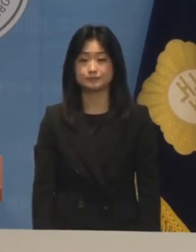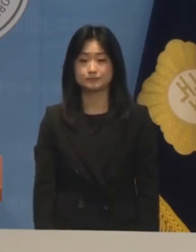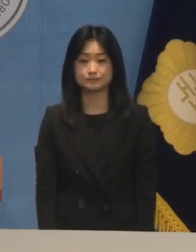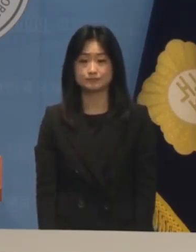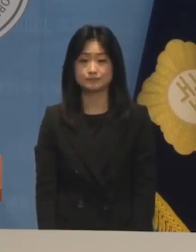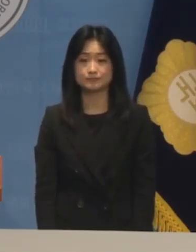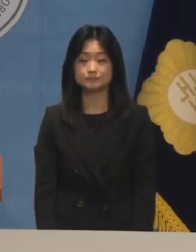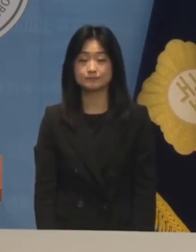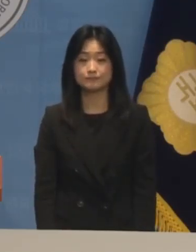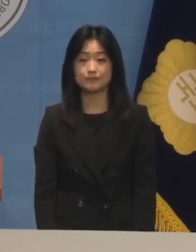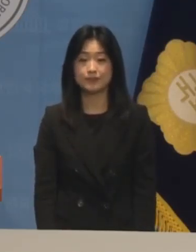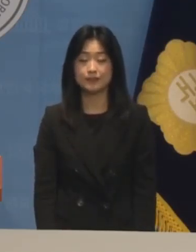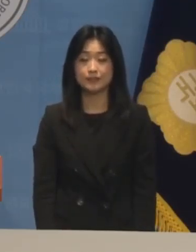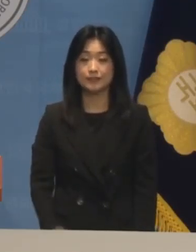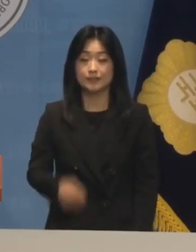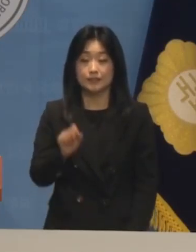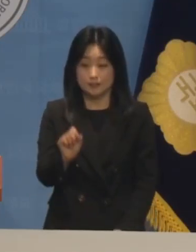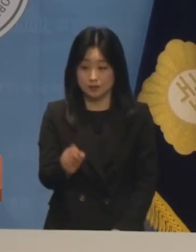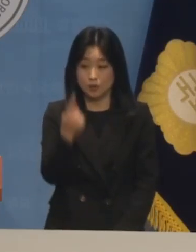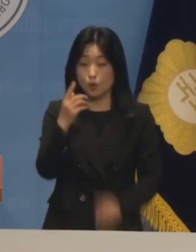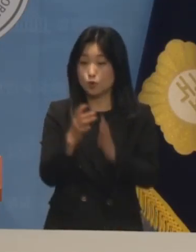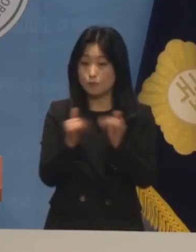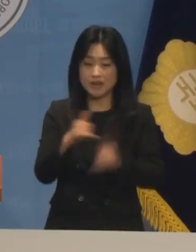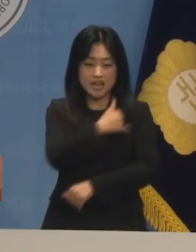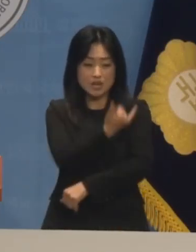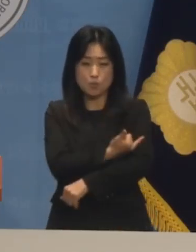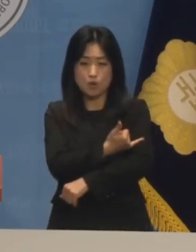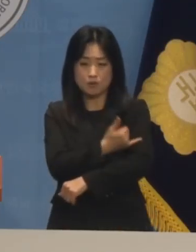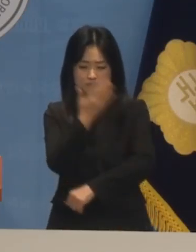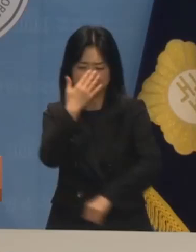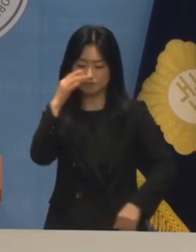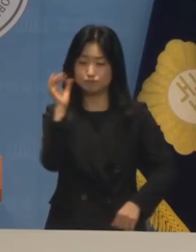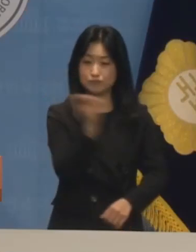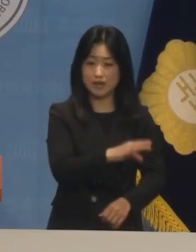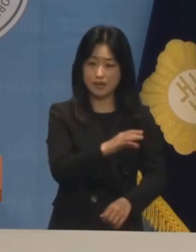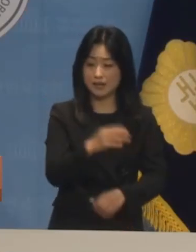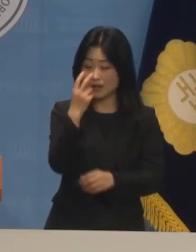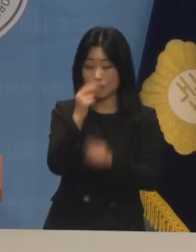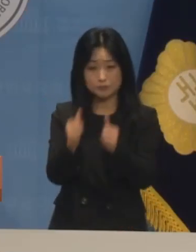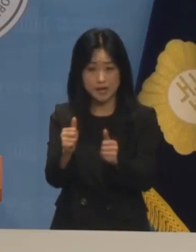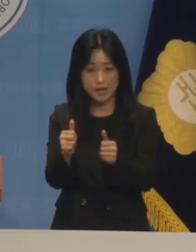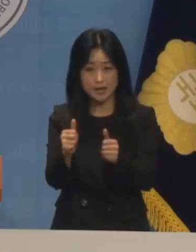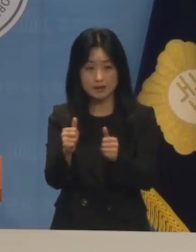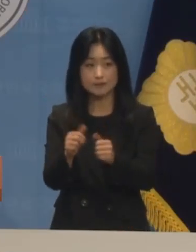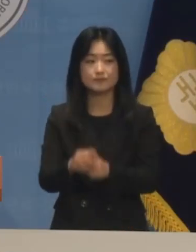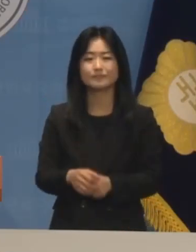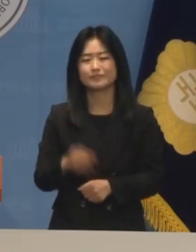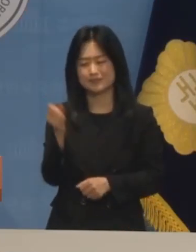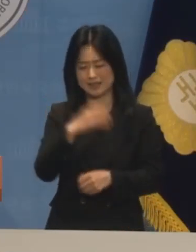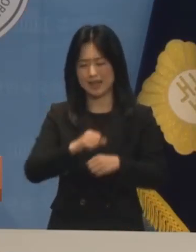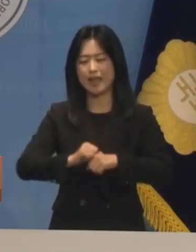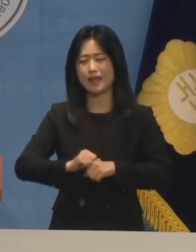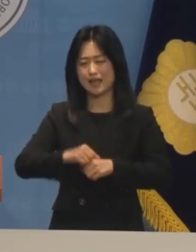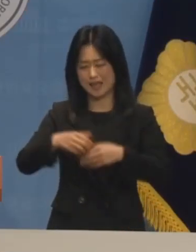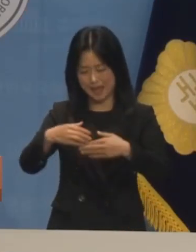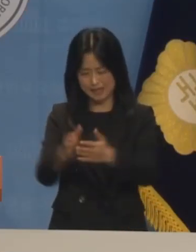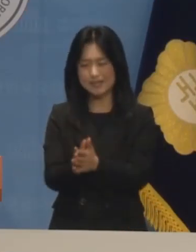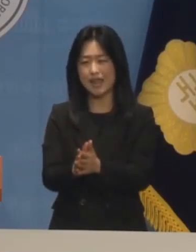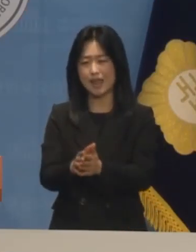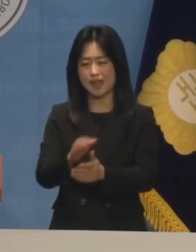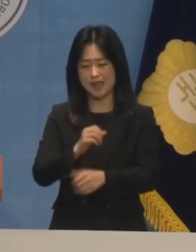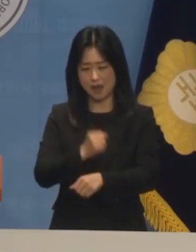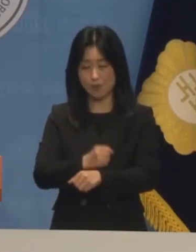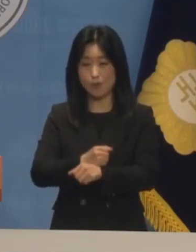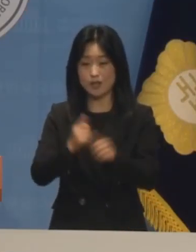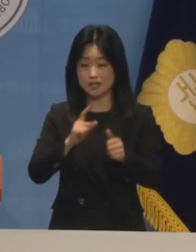말아야 합니다. 이런 식으로 국민의 인권 따위는 아랑곳하지 않는 검찰이라면 차라리 해체하고 기소 업무만